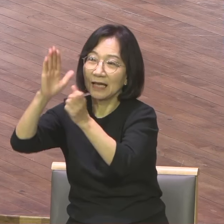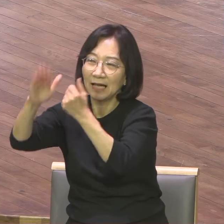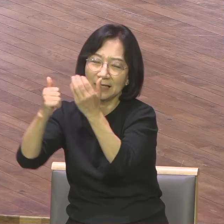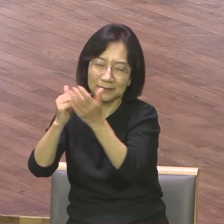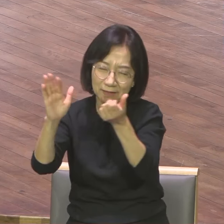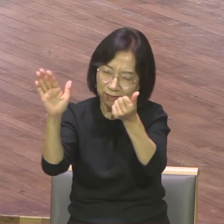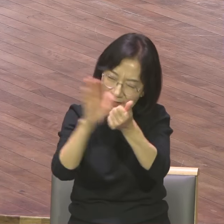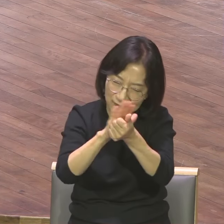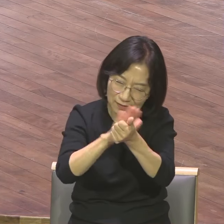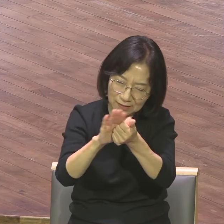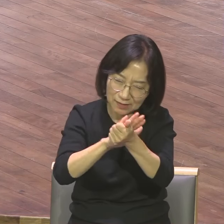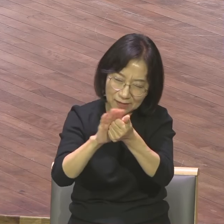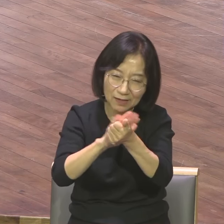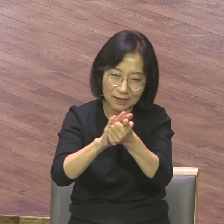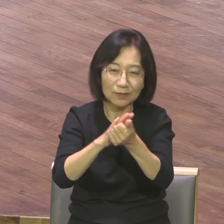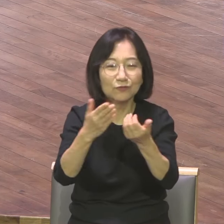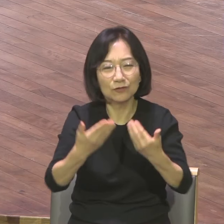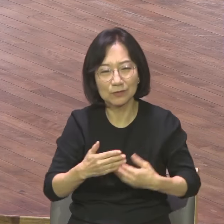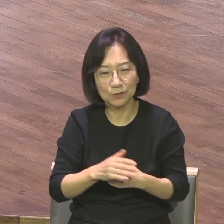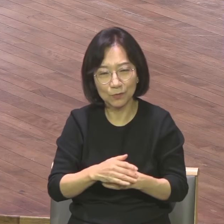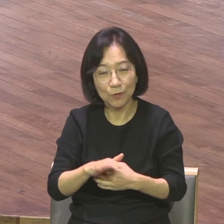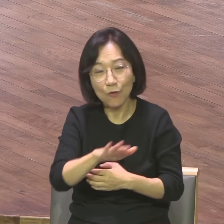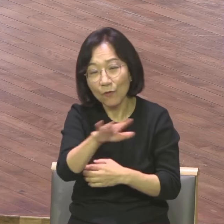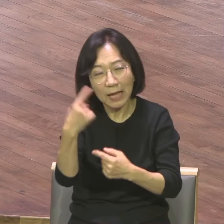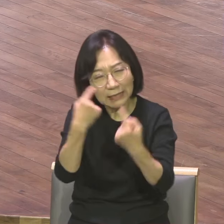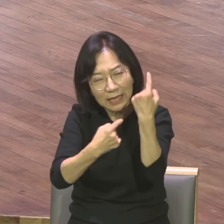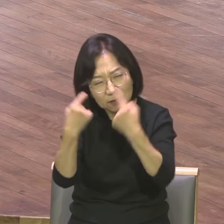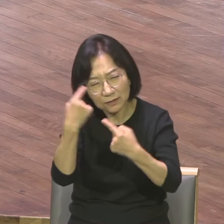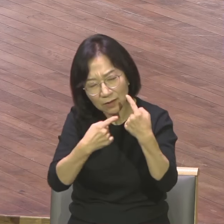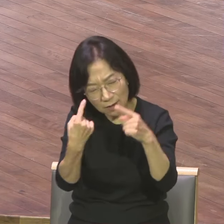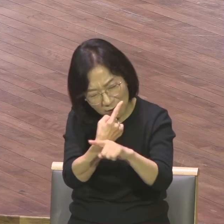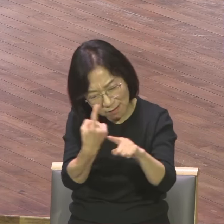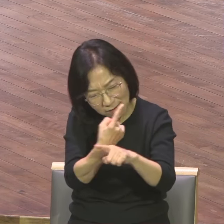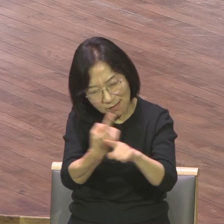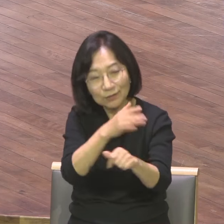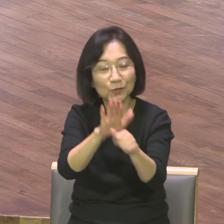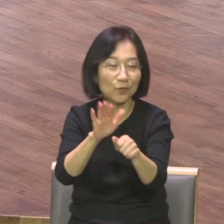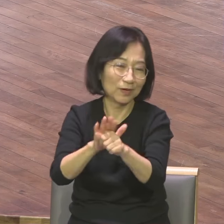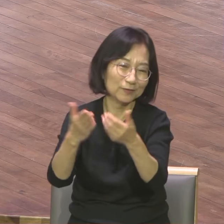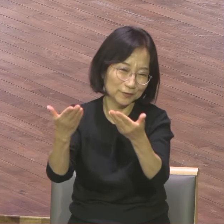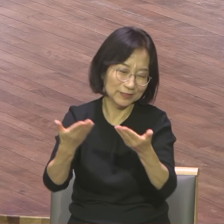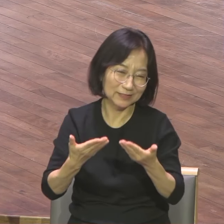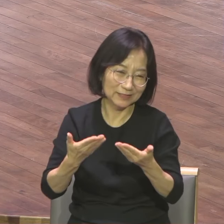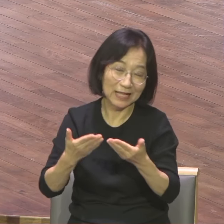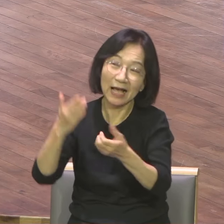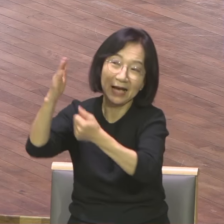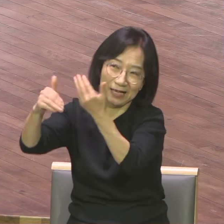속에서 우리는 우리 상처를 사매시면서 고치시는 하나님이